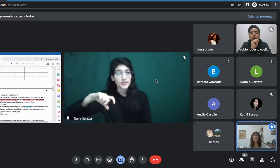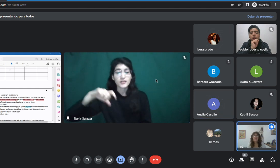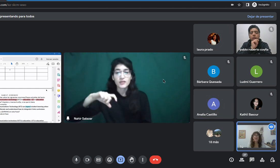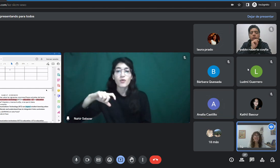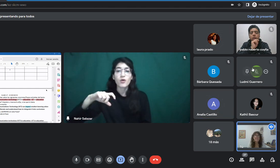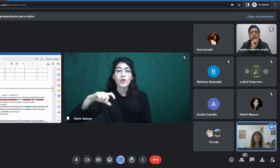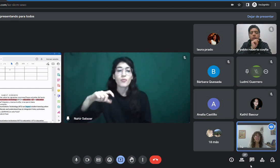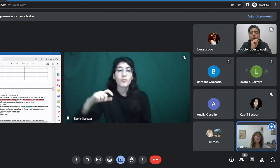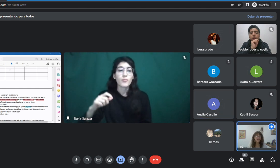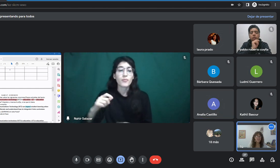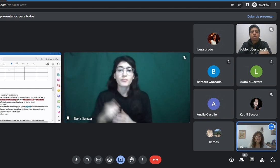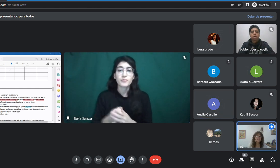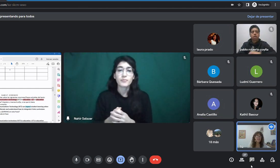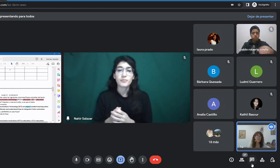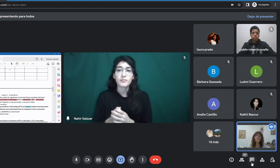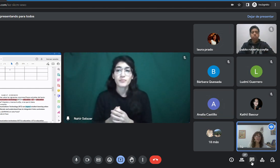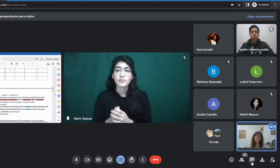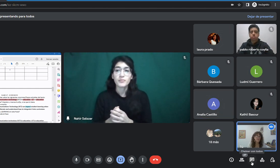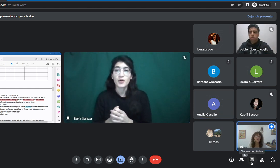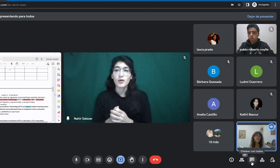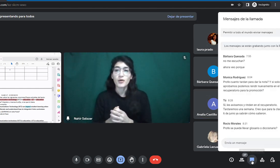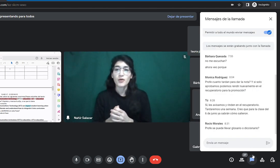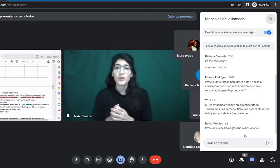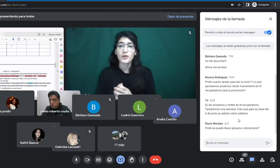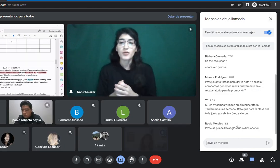palabra leading, esa era generalmente,